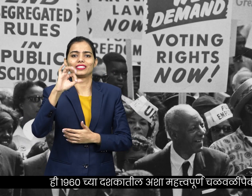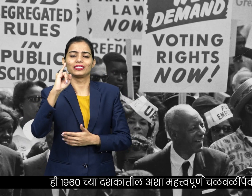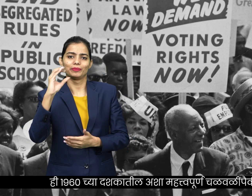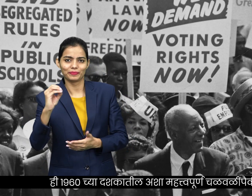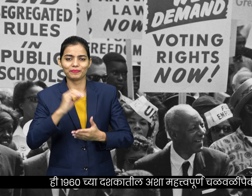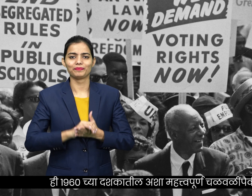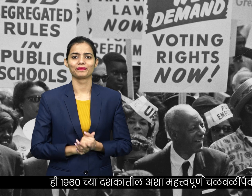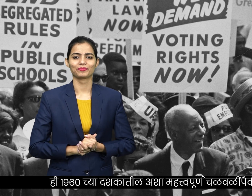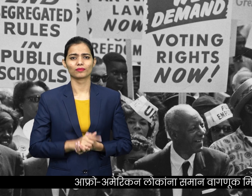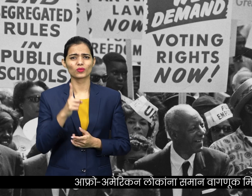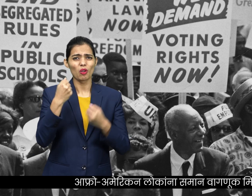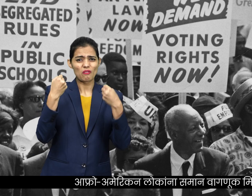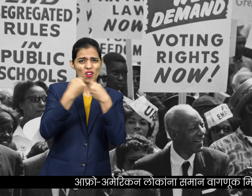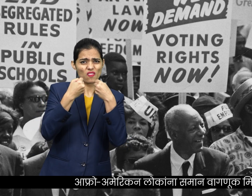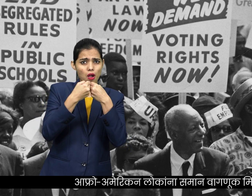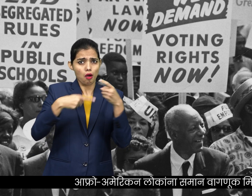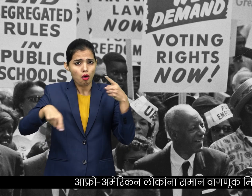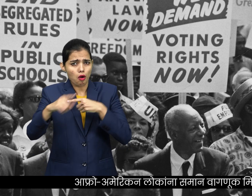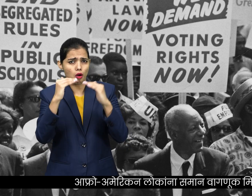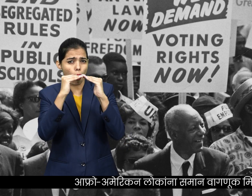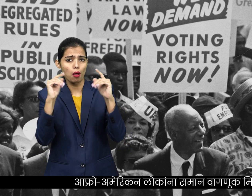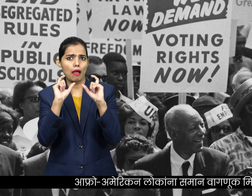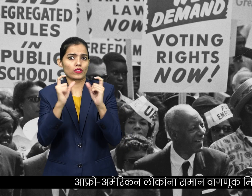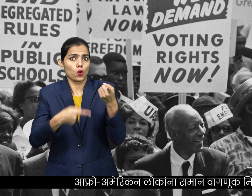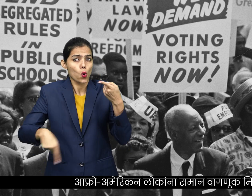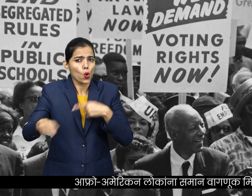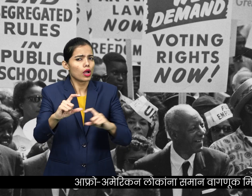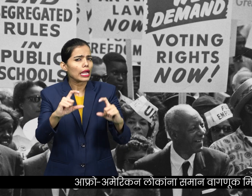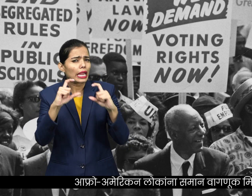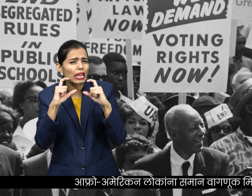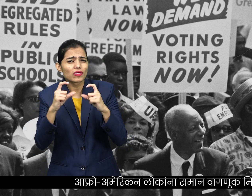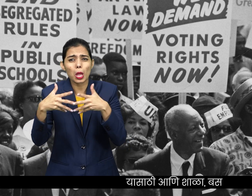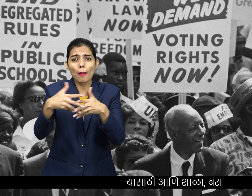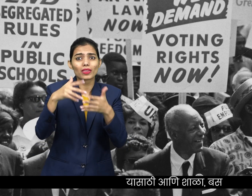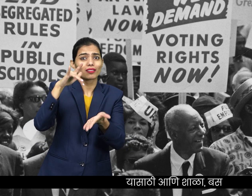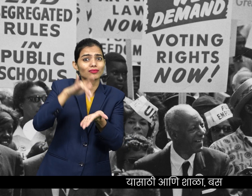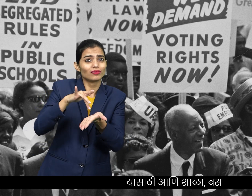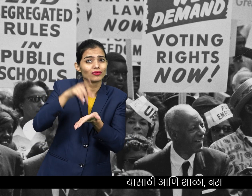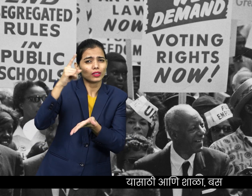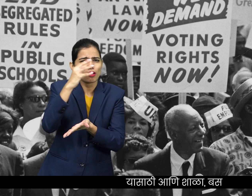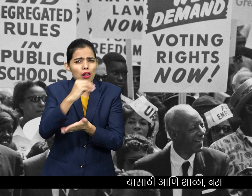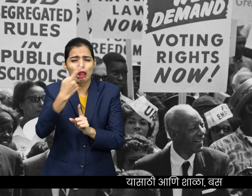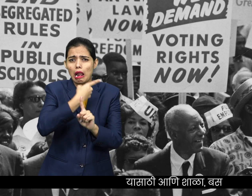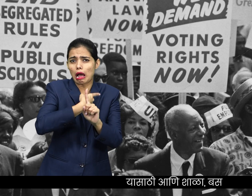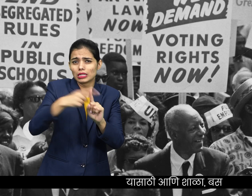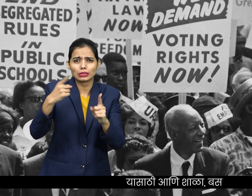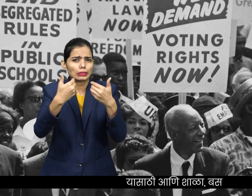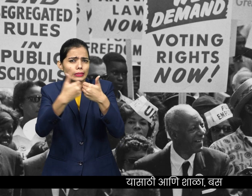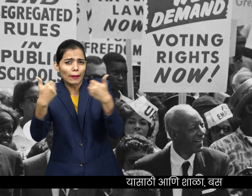होती. आफ्रो अमेरिकन लोकांना समान वागणूक मिळावी यासाठी शाळा,